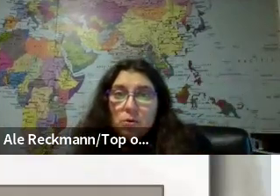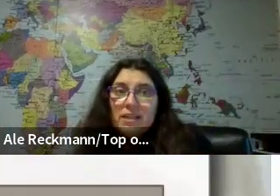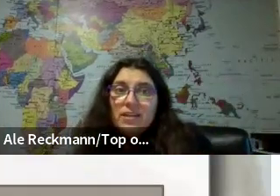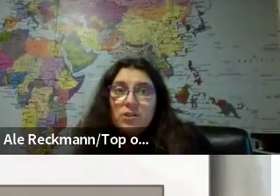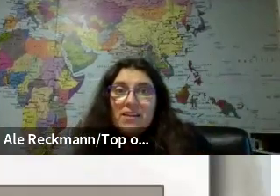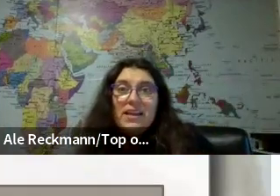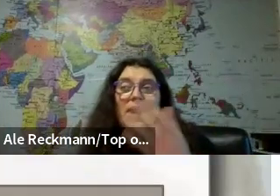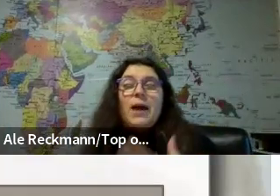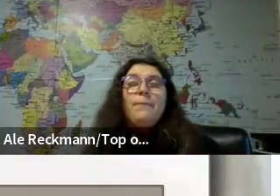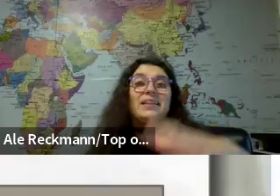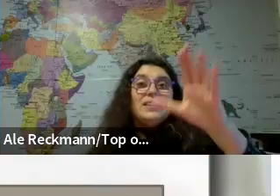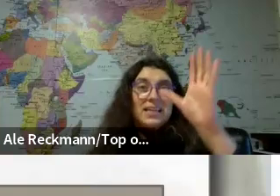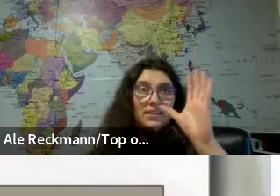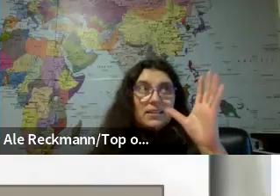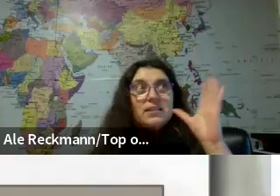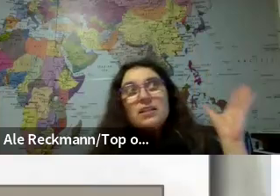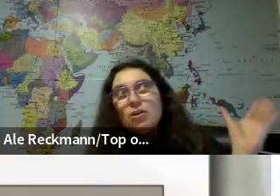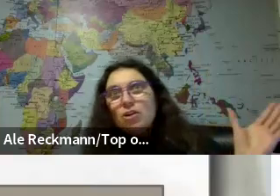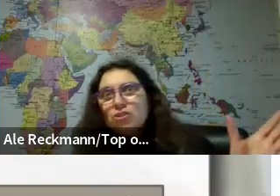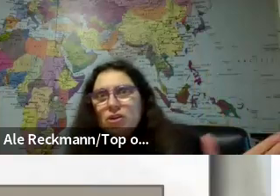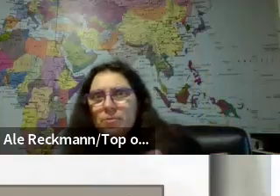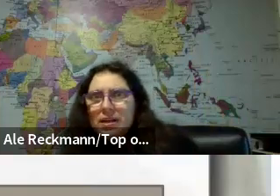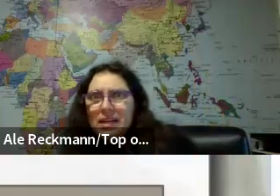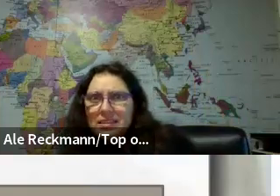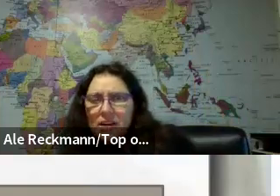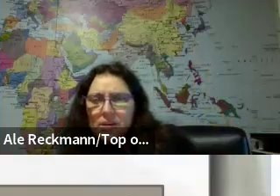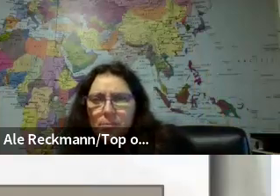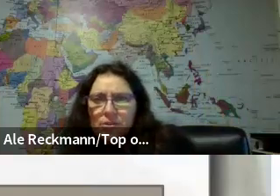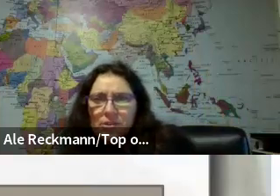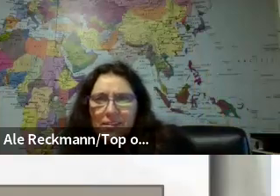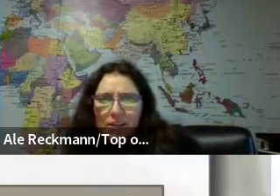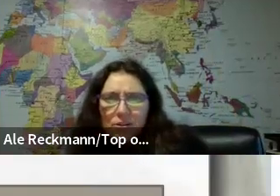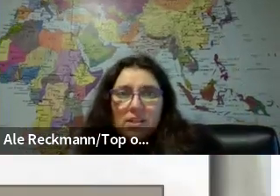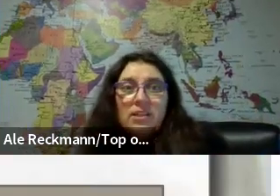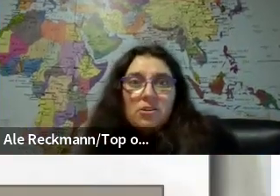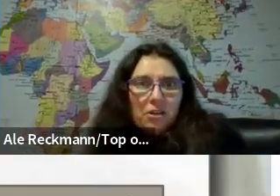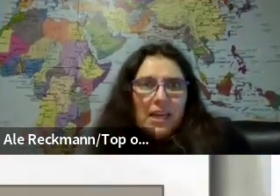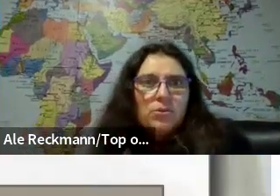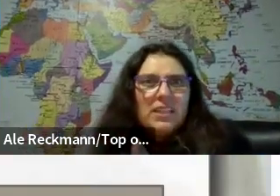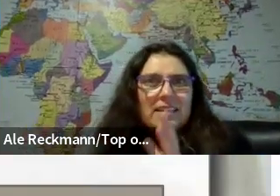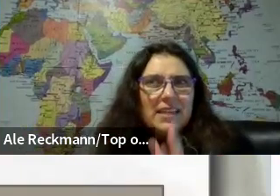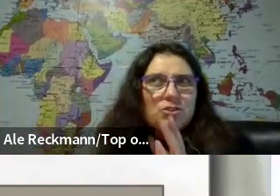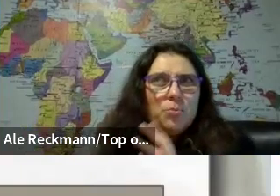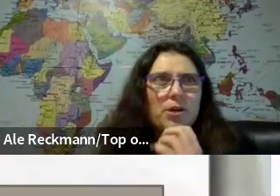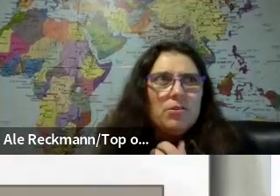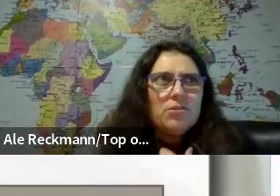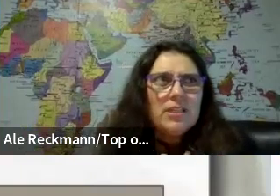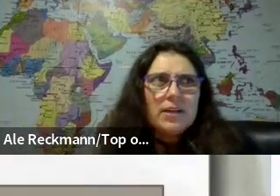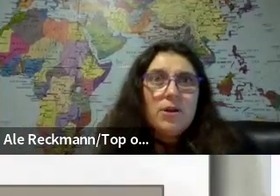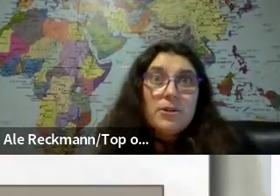implementación de ajustes razonables? A partir de lo que nosotros hemos analizado en el puesto de trabajo, ok, ustedes decían, yo puedo contratar a